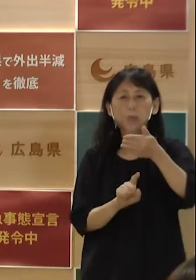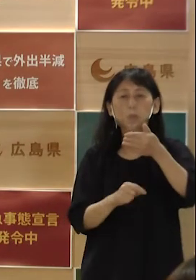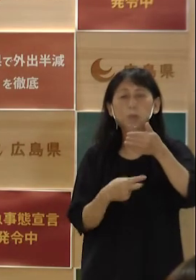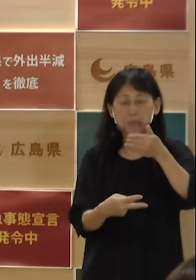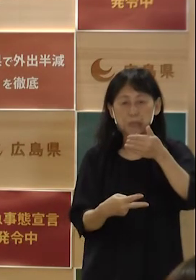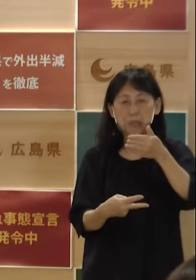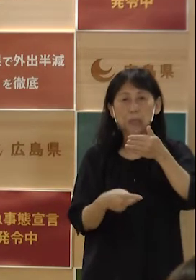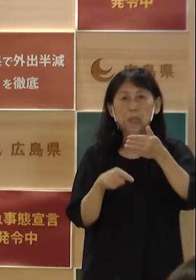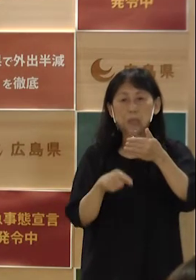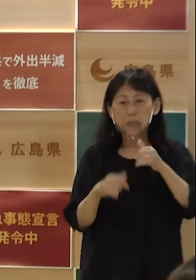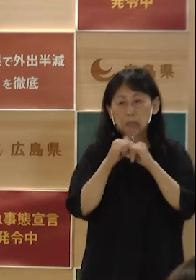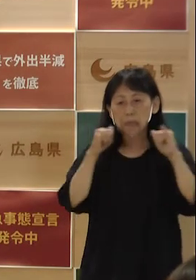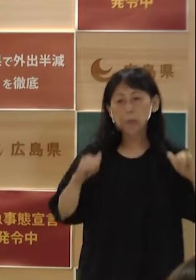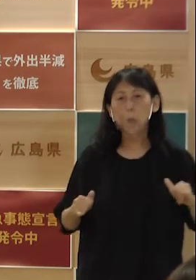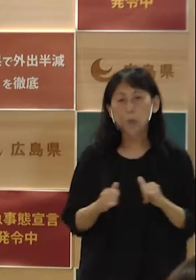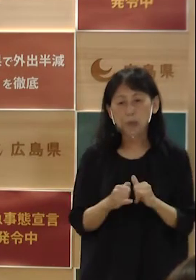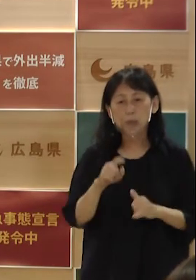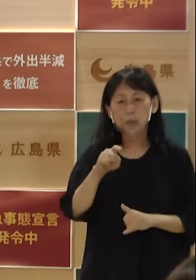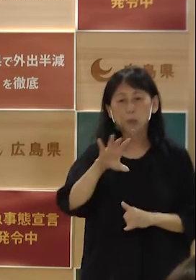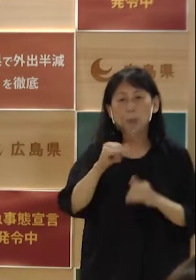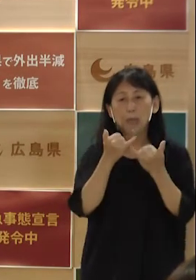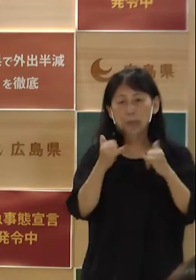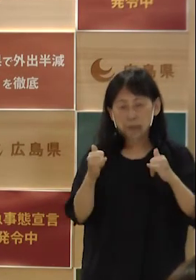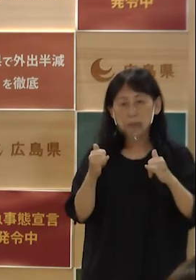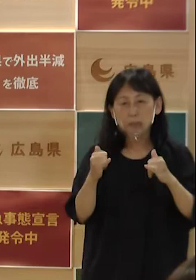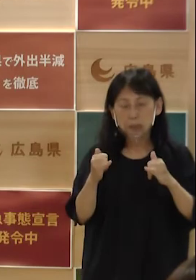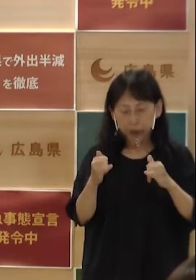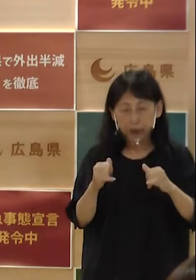に、人口10万人あたり25人、